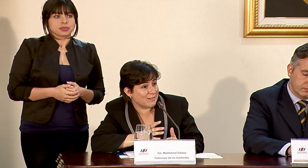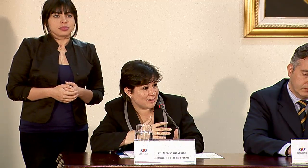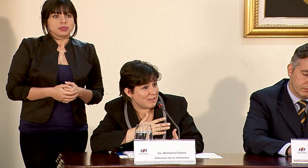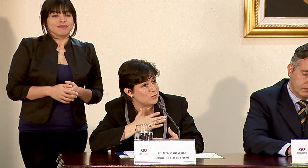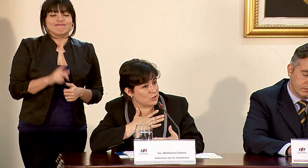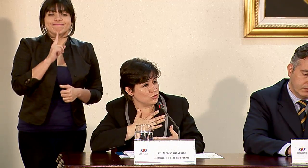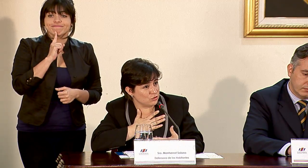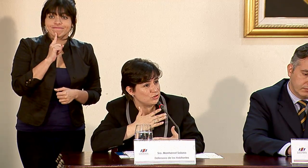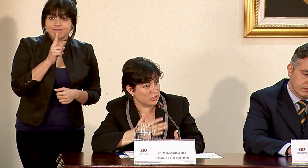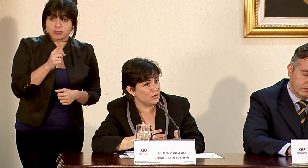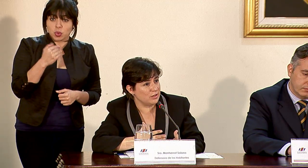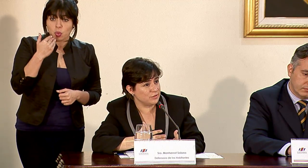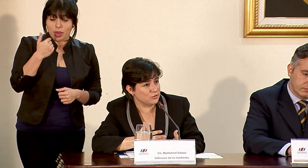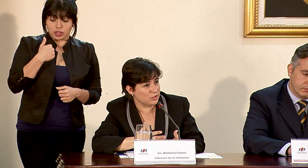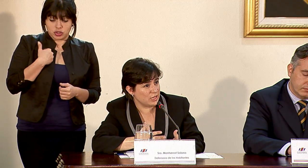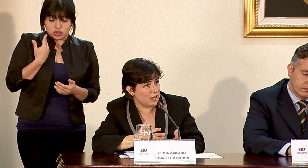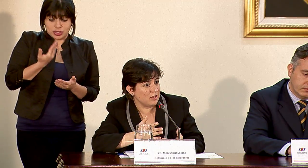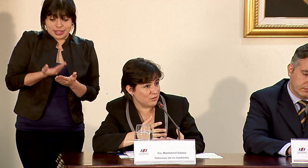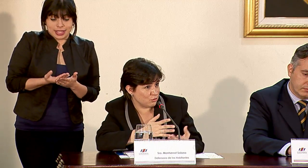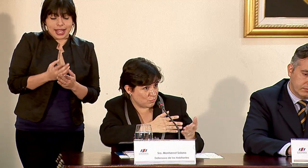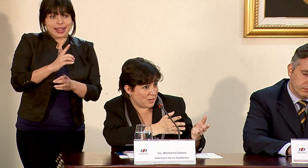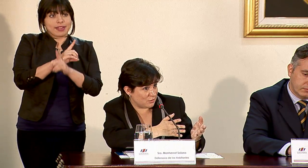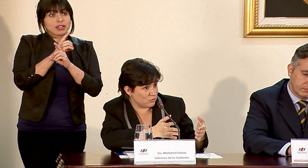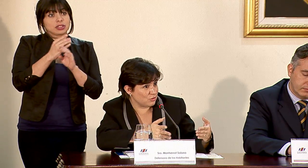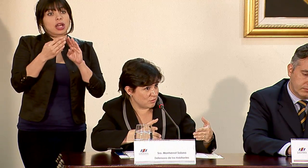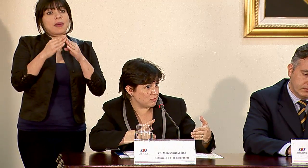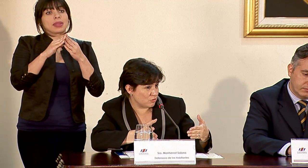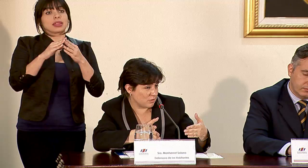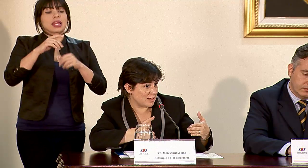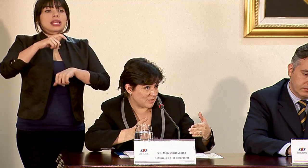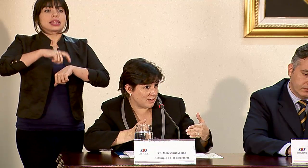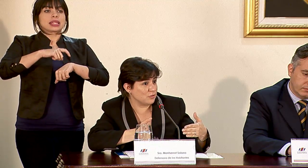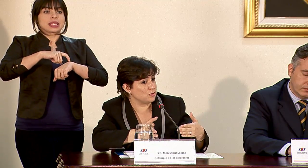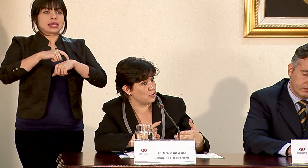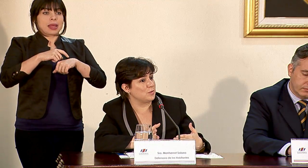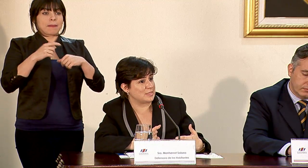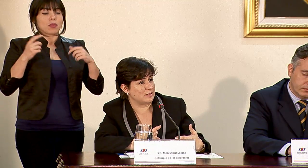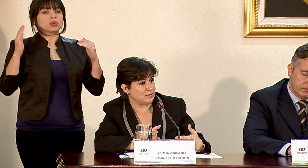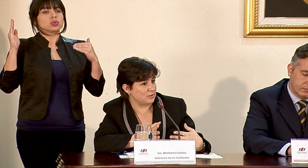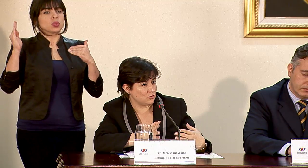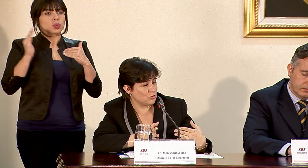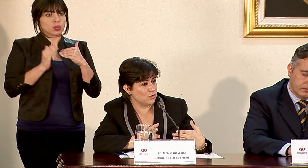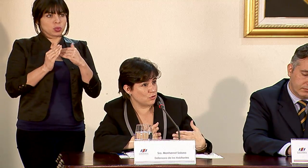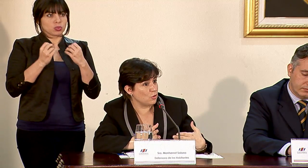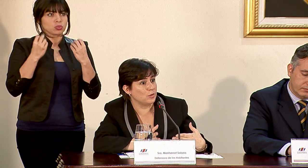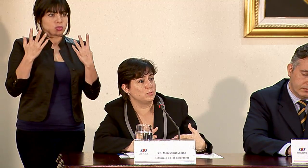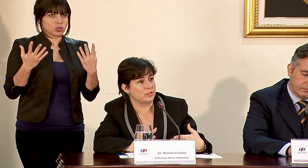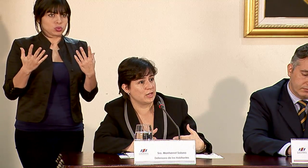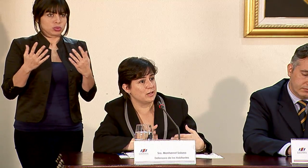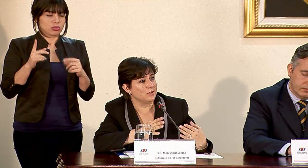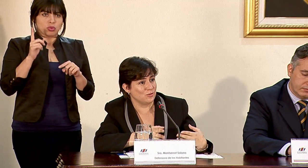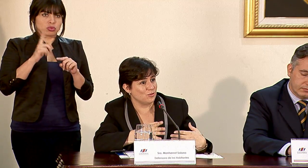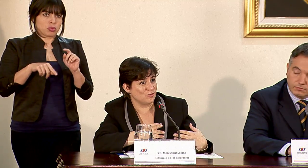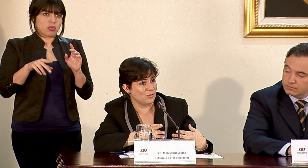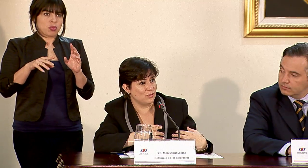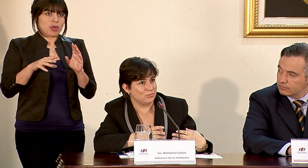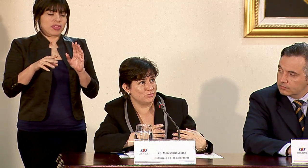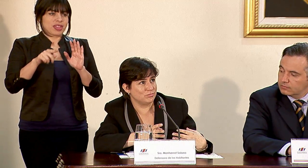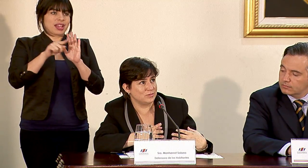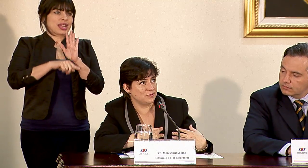En realidad, cuando yo llego a la Defensoría, los plazos se han reducido bastante. Eso no lo podemos negar,